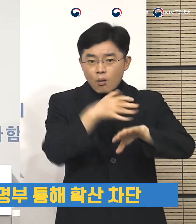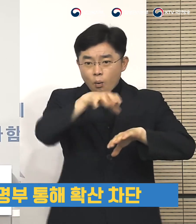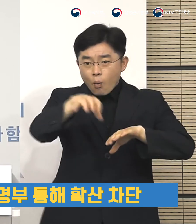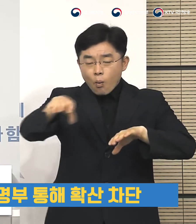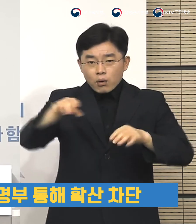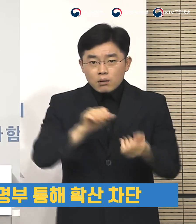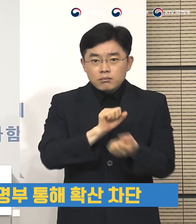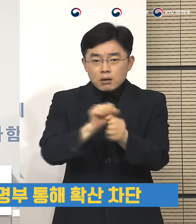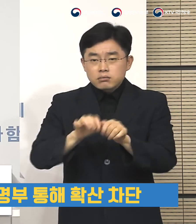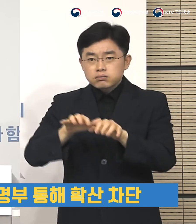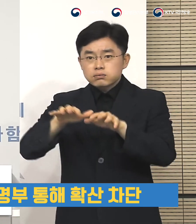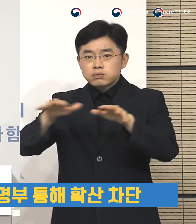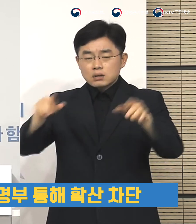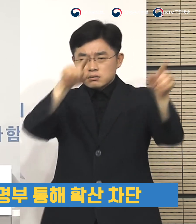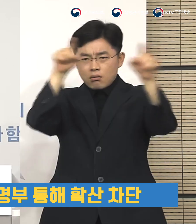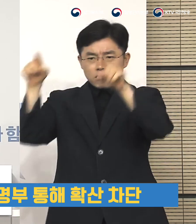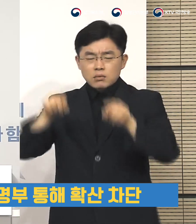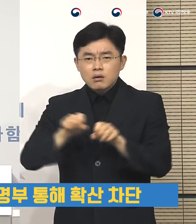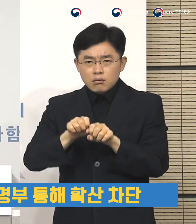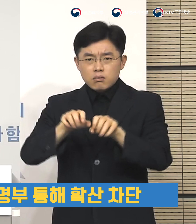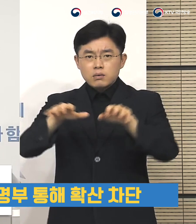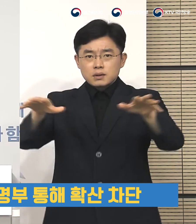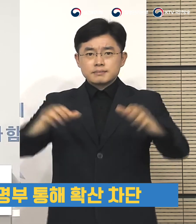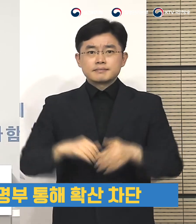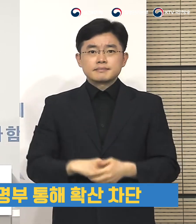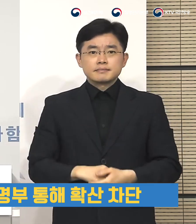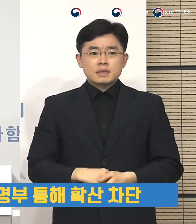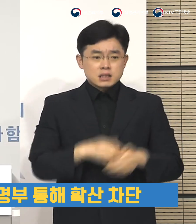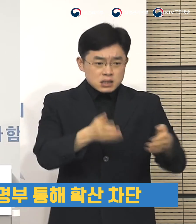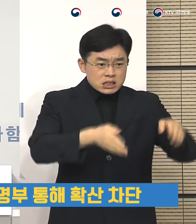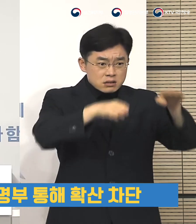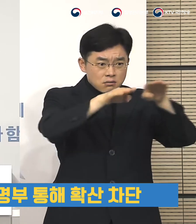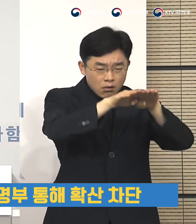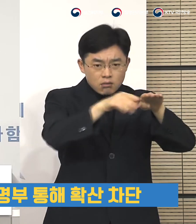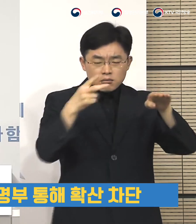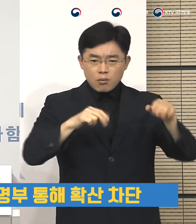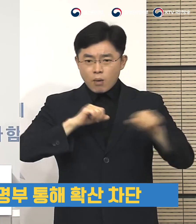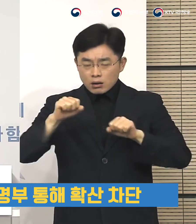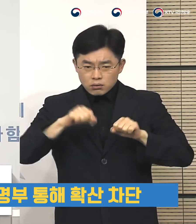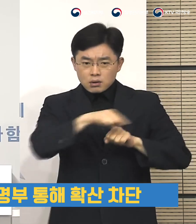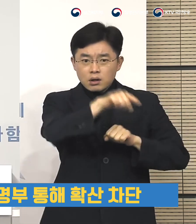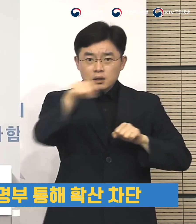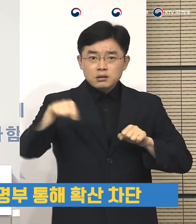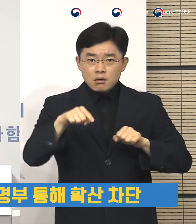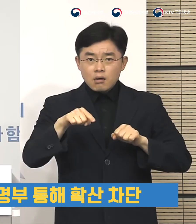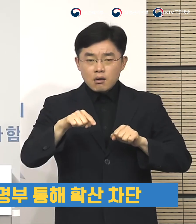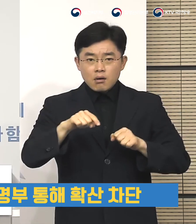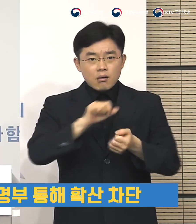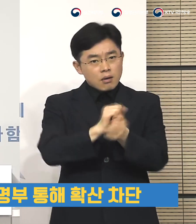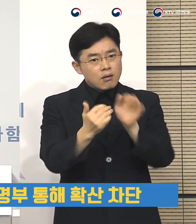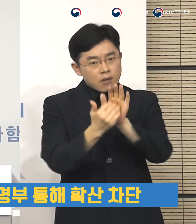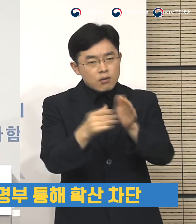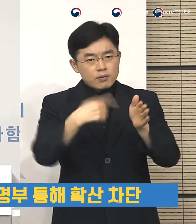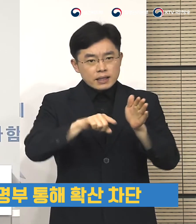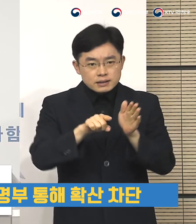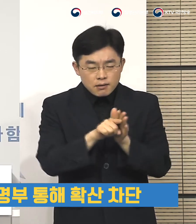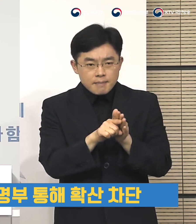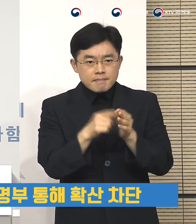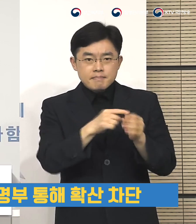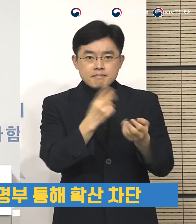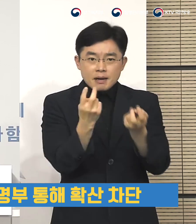이어지며 전국적으로 확산된 바 있습니다. 시설별, 활동별로 다양한 방역 수칙의 마련과